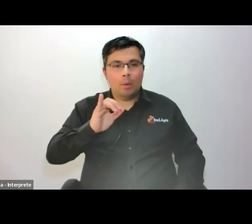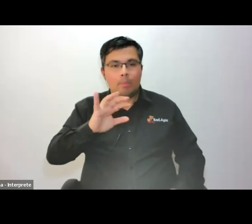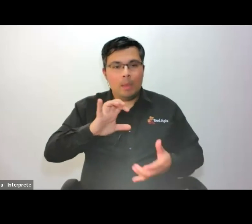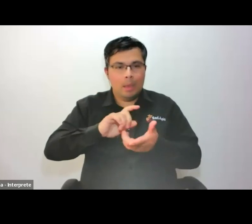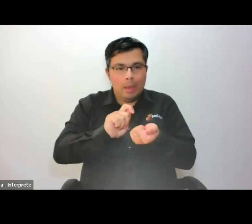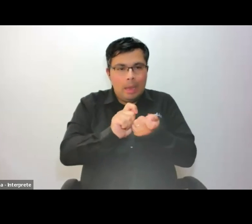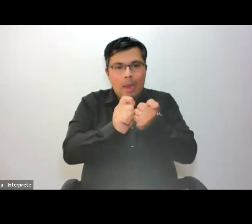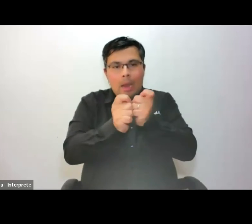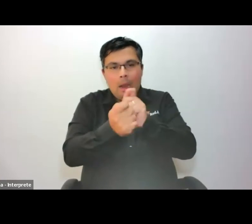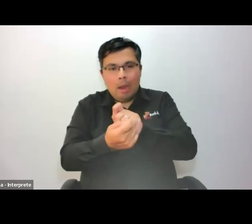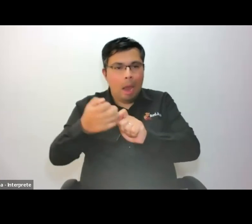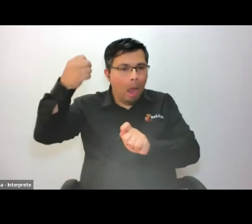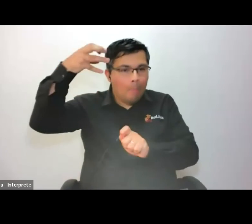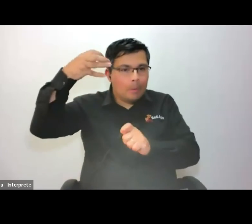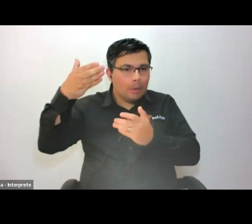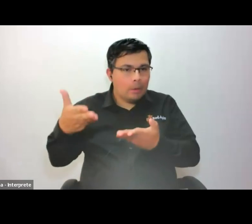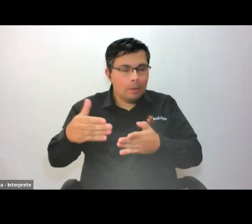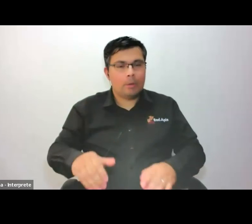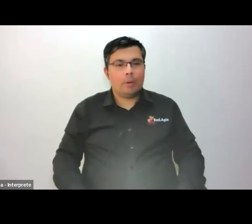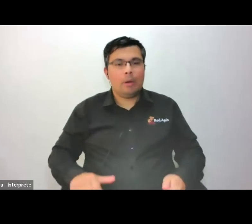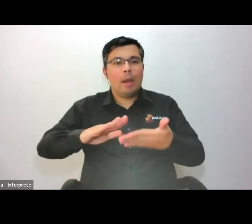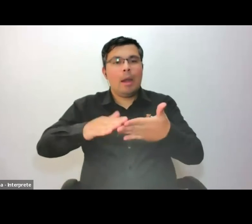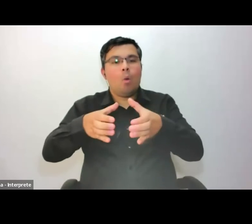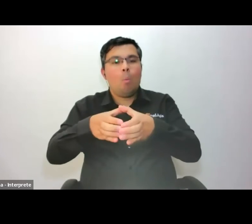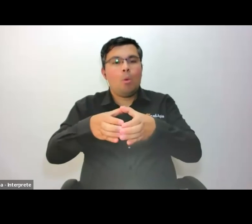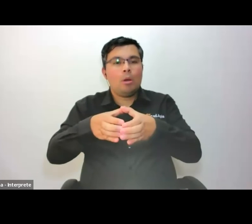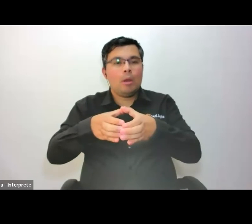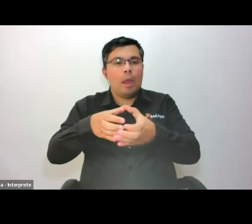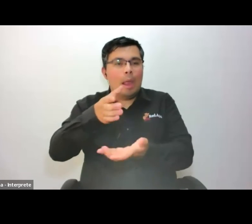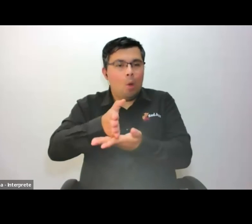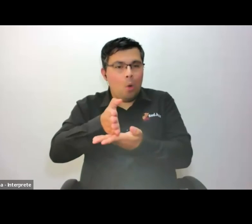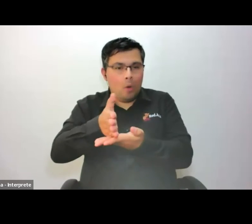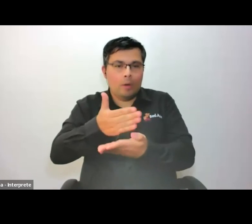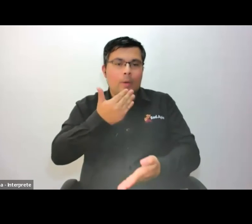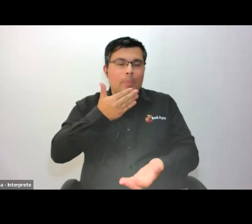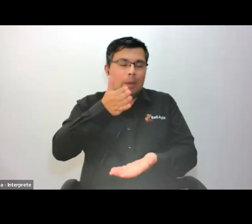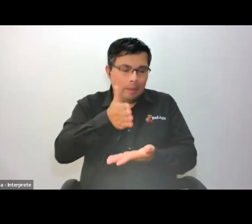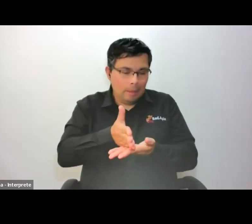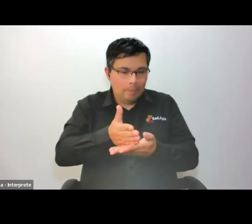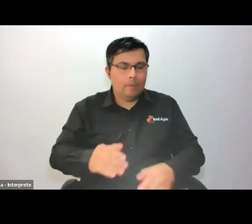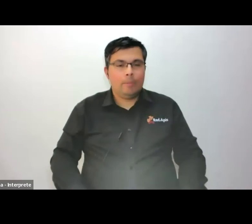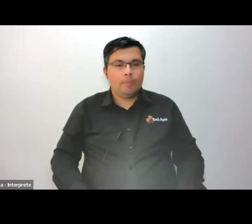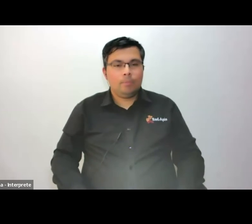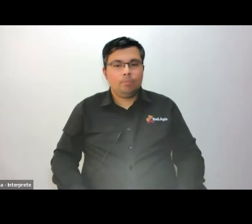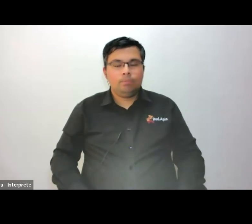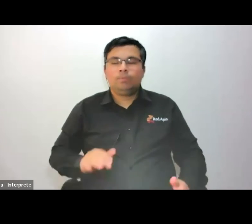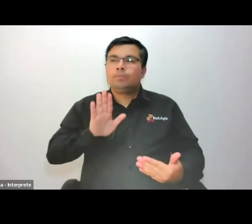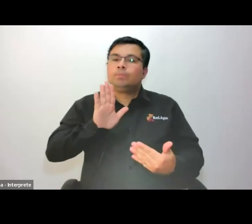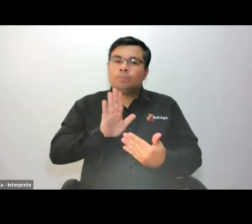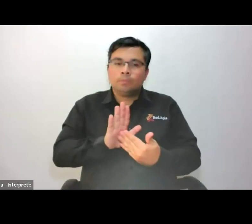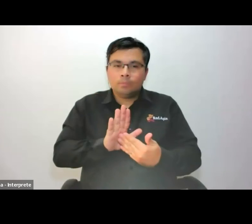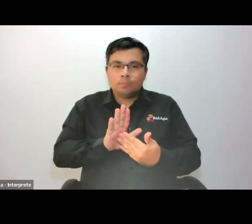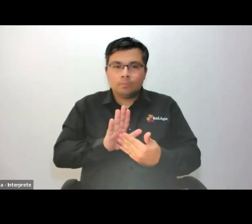esto. En las comunidades escolares también tienen que tener este tiempo de